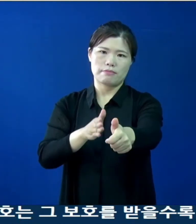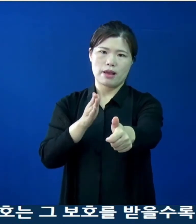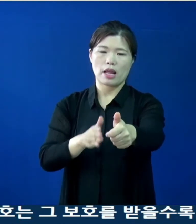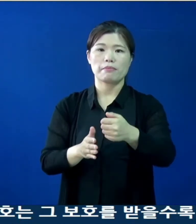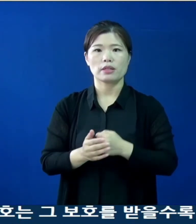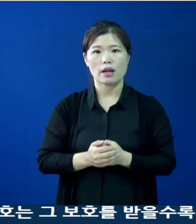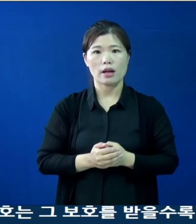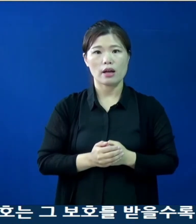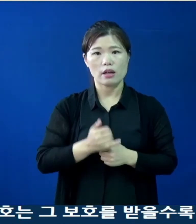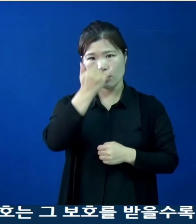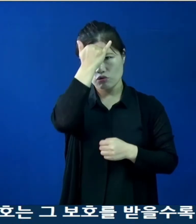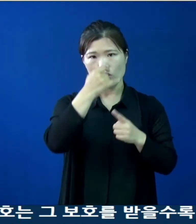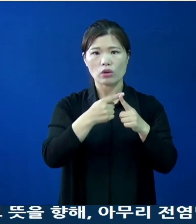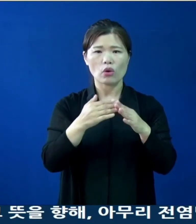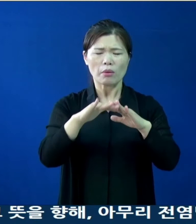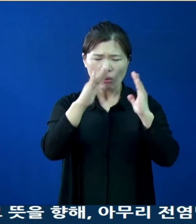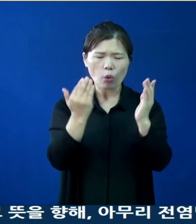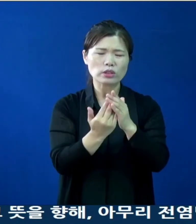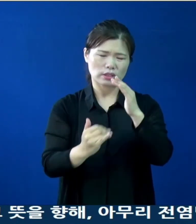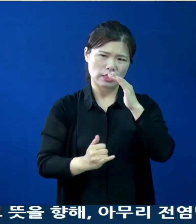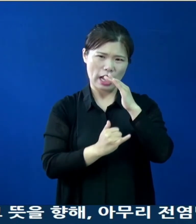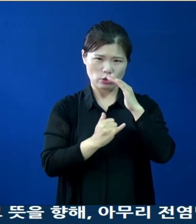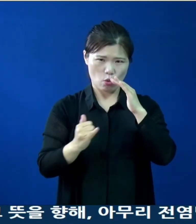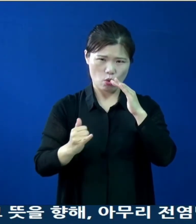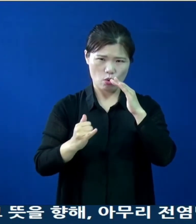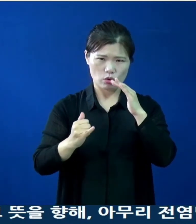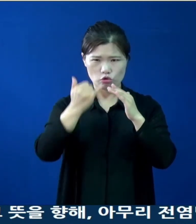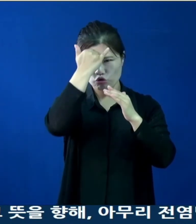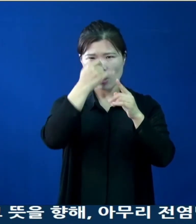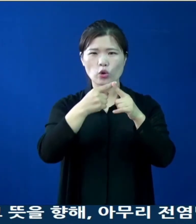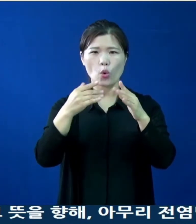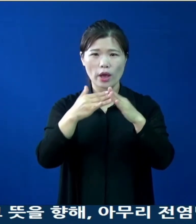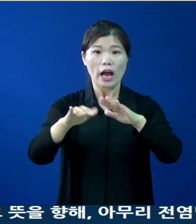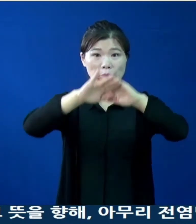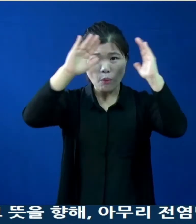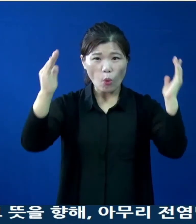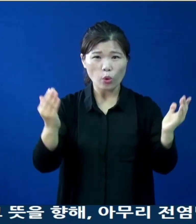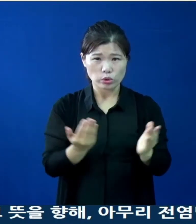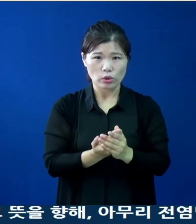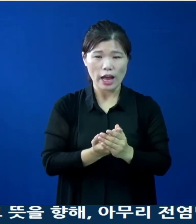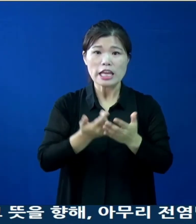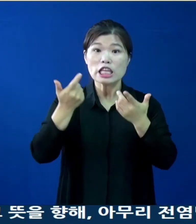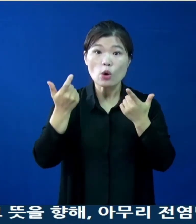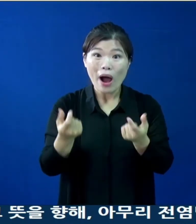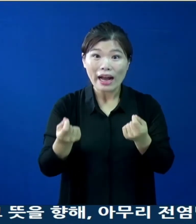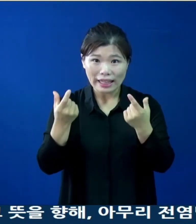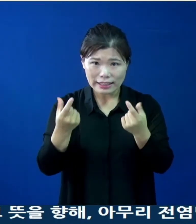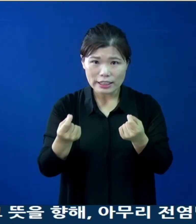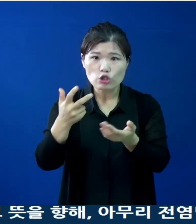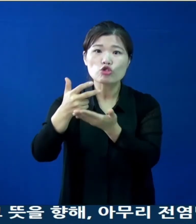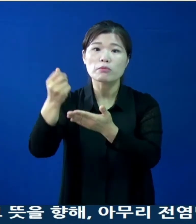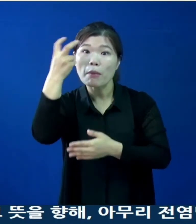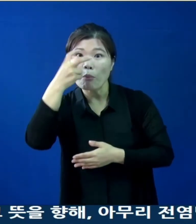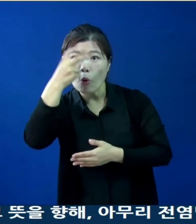저는 충현의 모든 가족들과 충현교회와 우리 모두가 이런 보호를 받는 성도 되기를